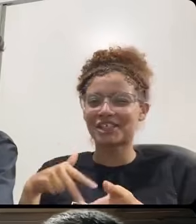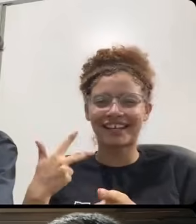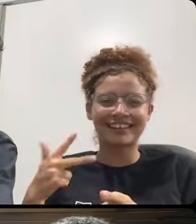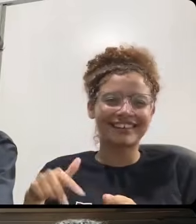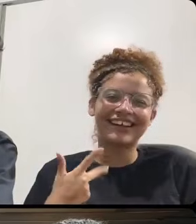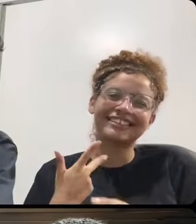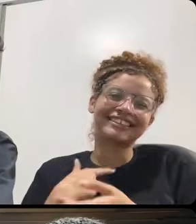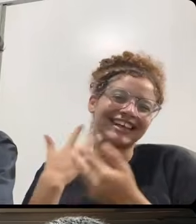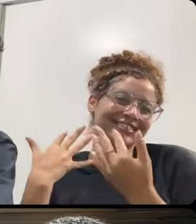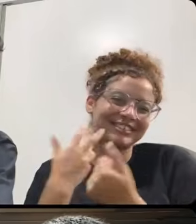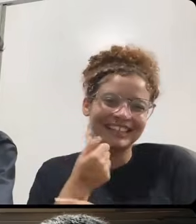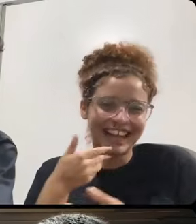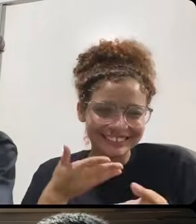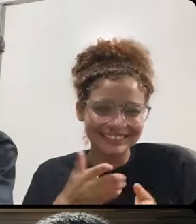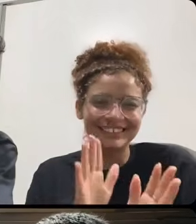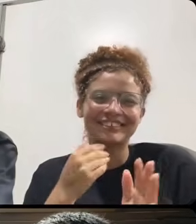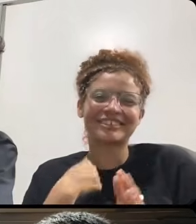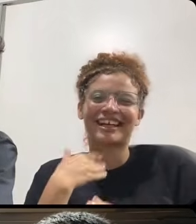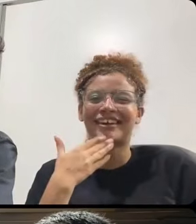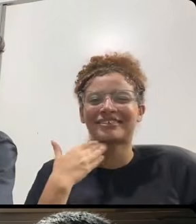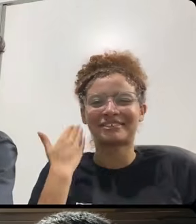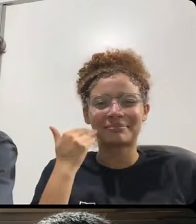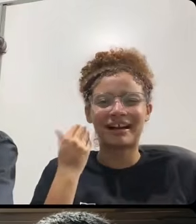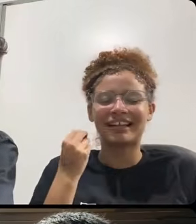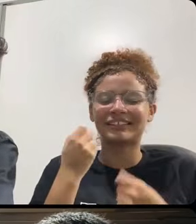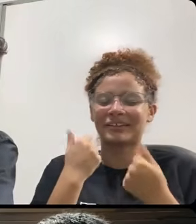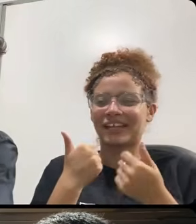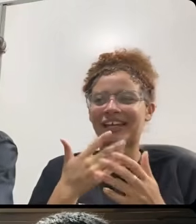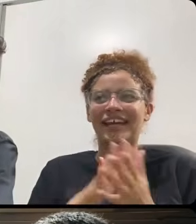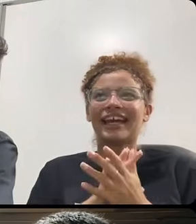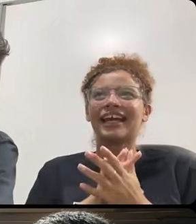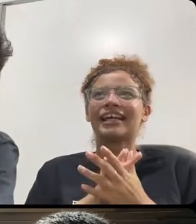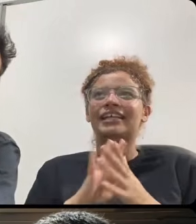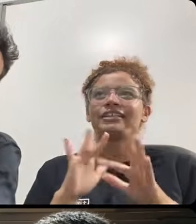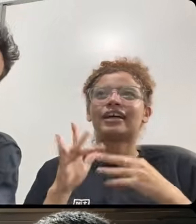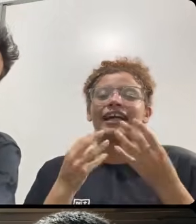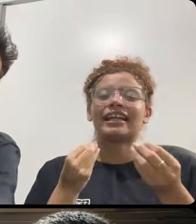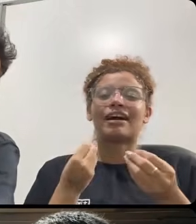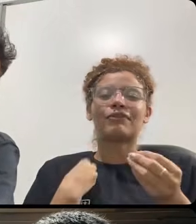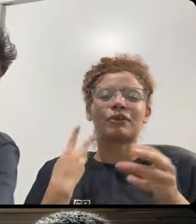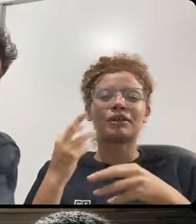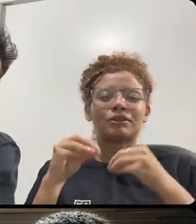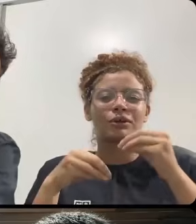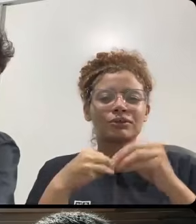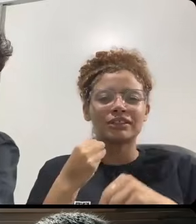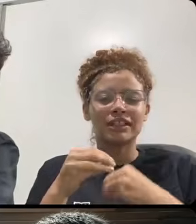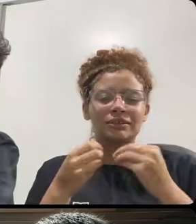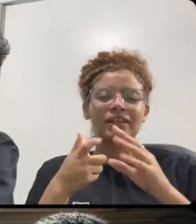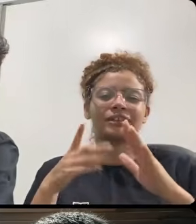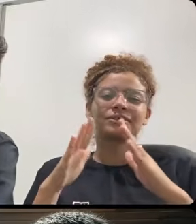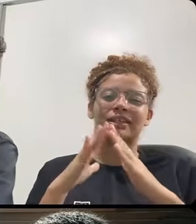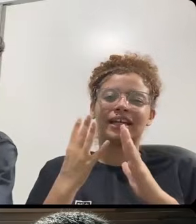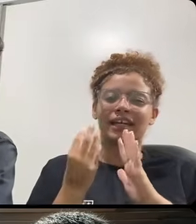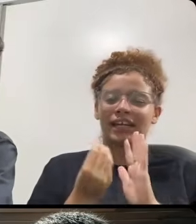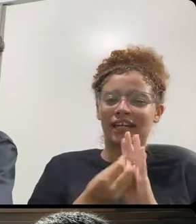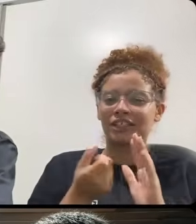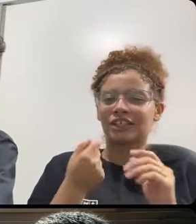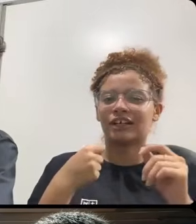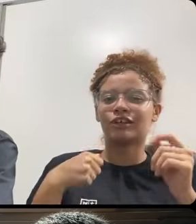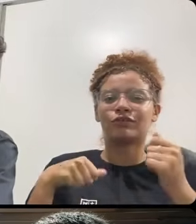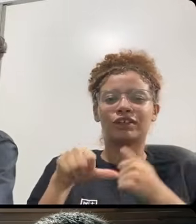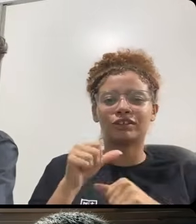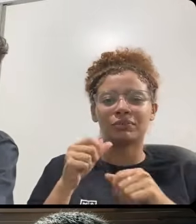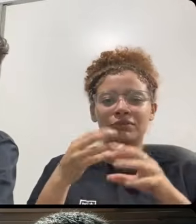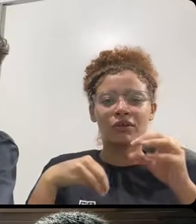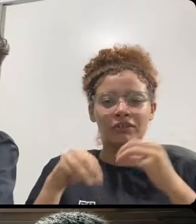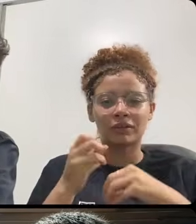com Porque certeza. tinha dança, era onde eu nasci, onde eu já era acostumada, ok. Só que lá foram me introduzindo dentro da